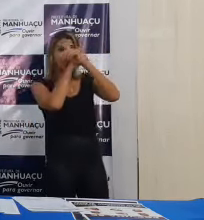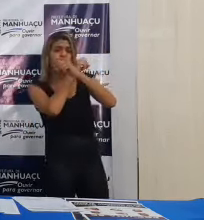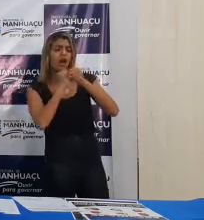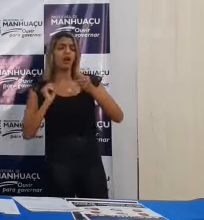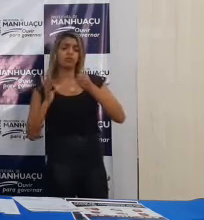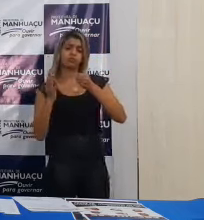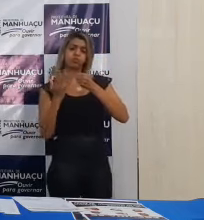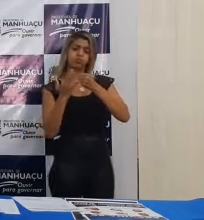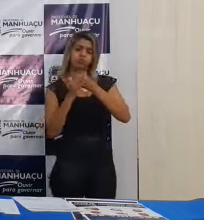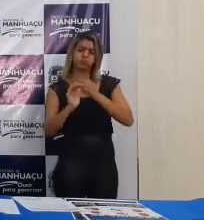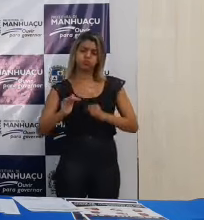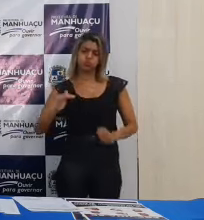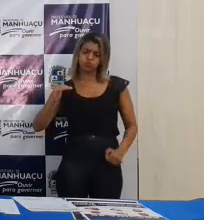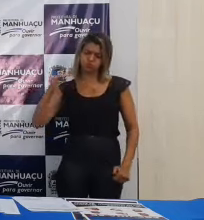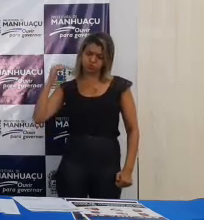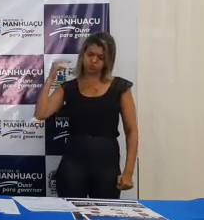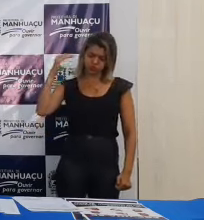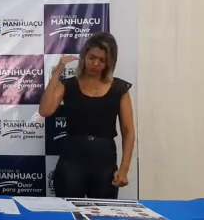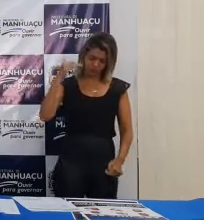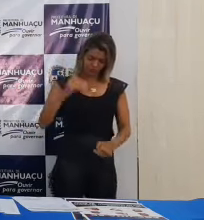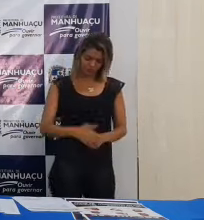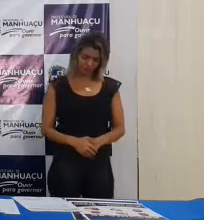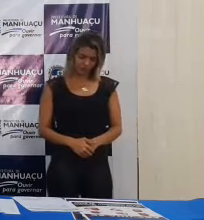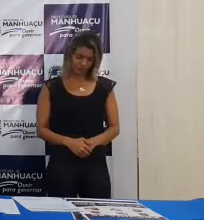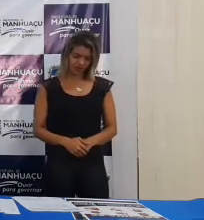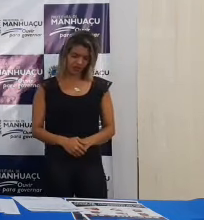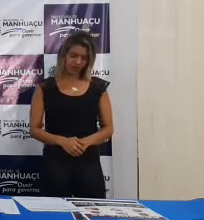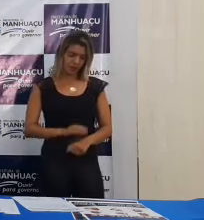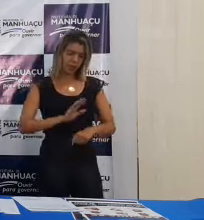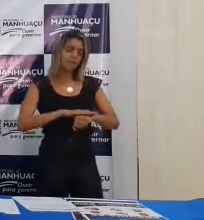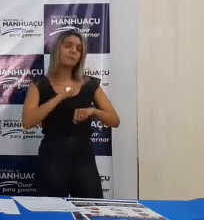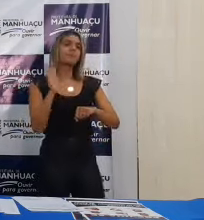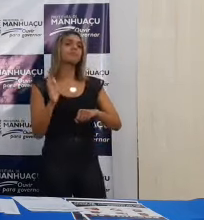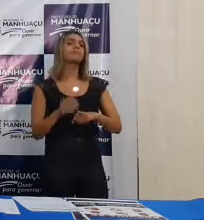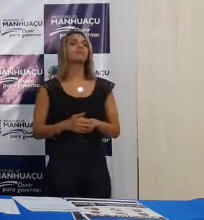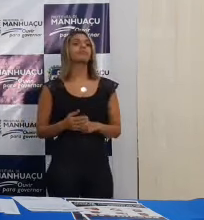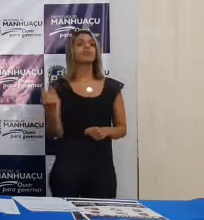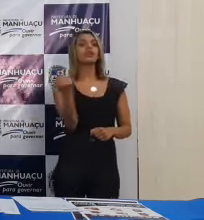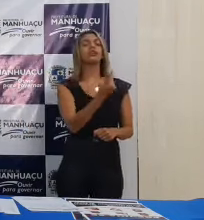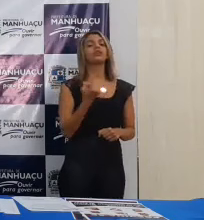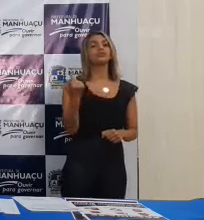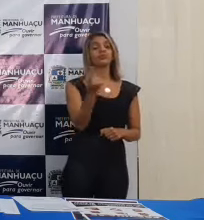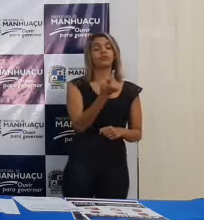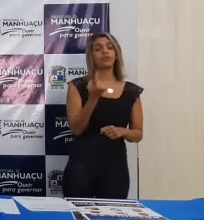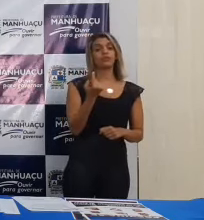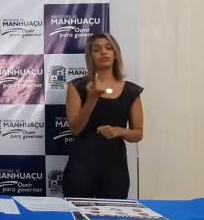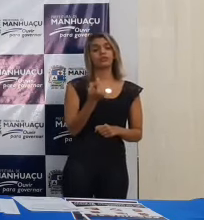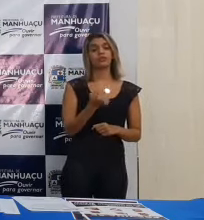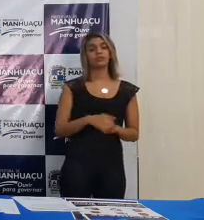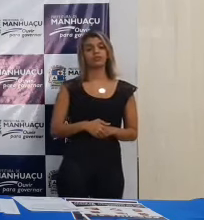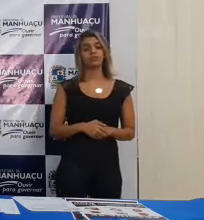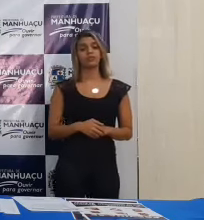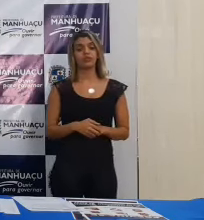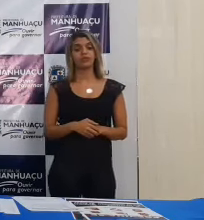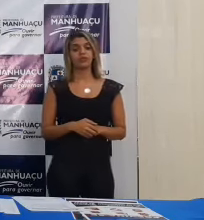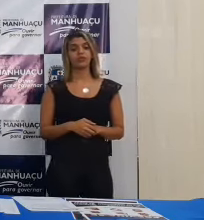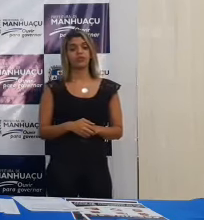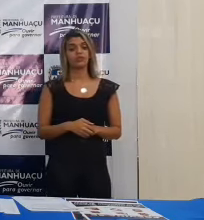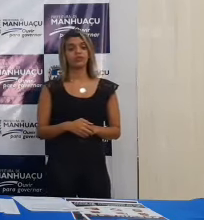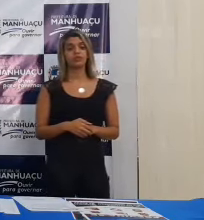grau de contaminados como o Brasil inteiro está mantendo. O objetivo nosso é essa união em que os empresários